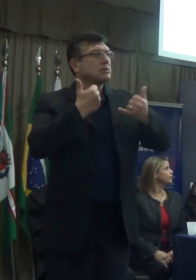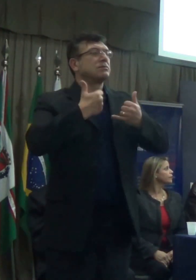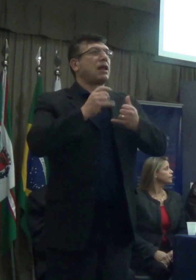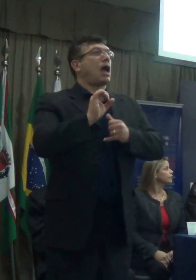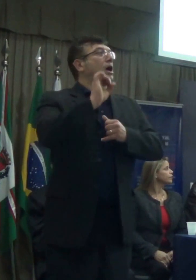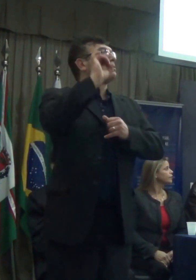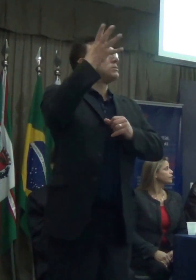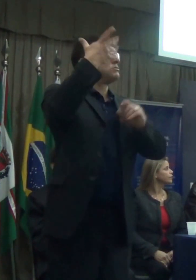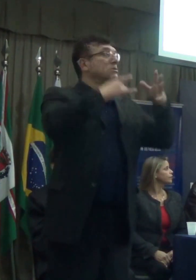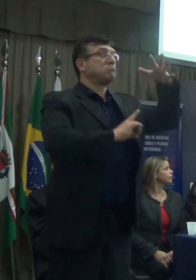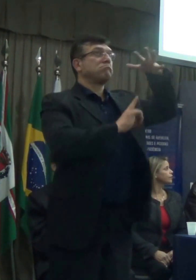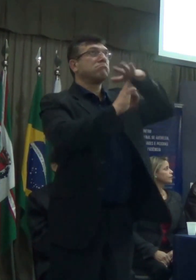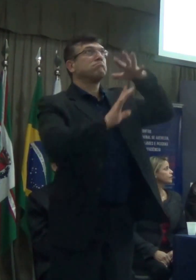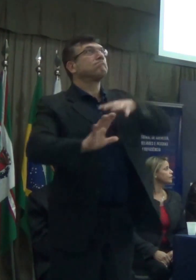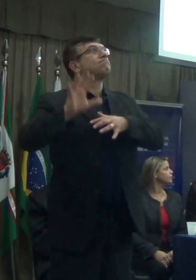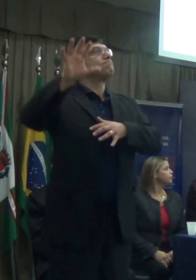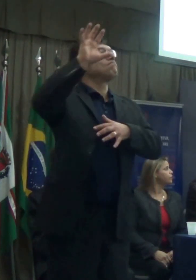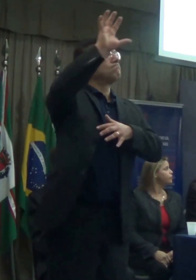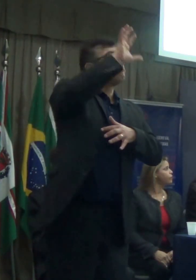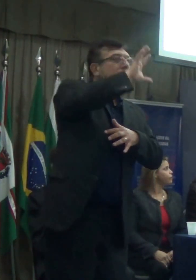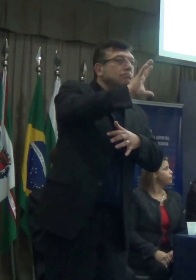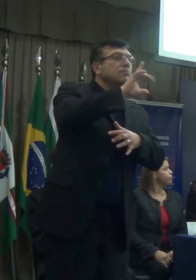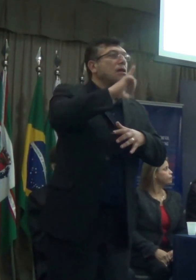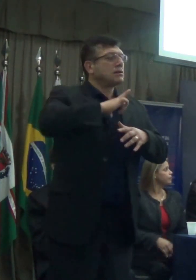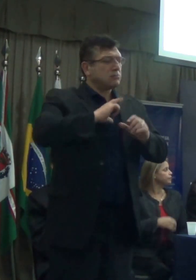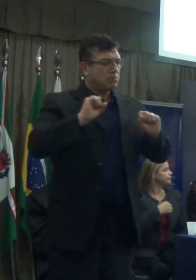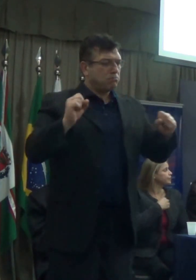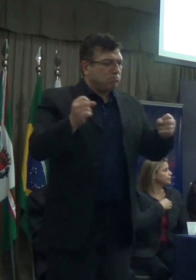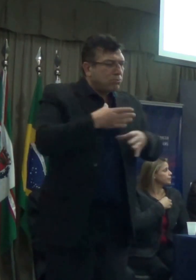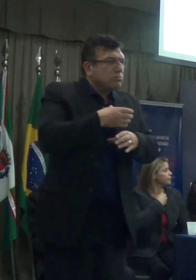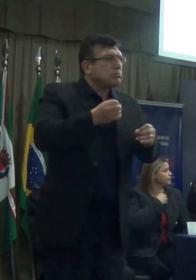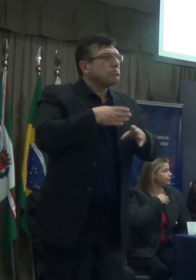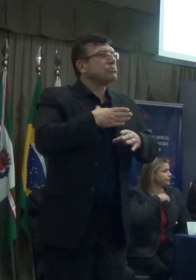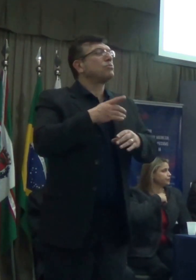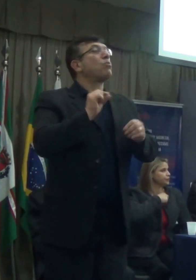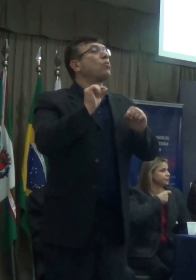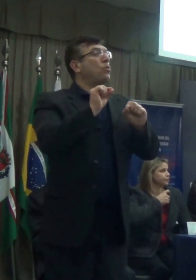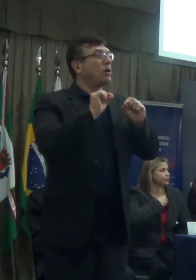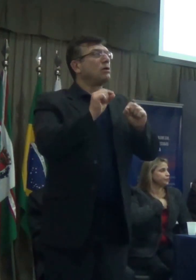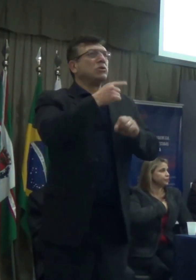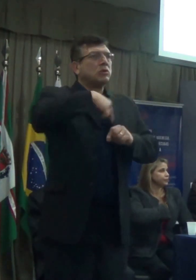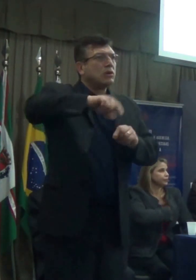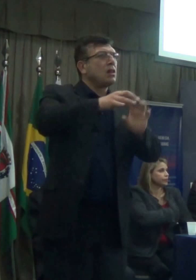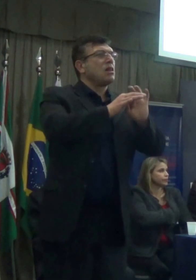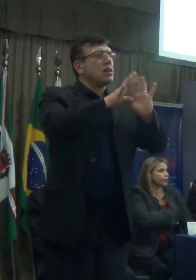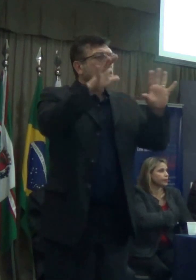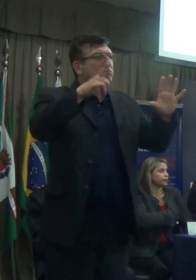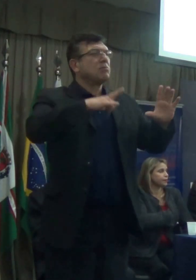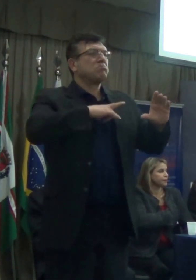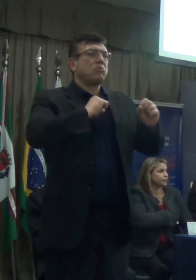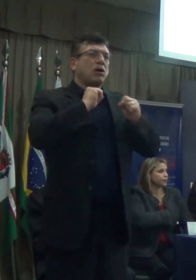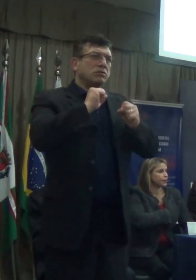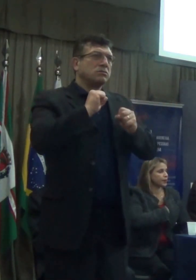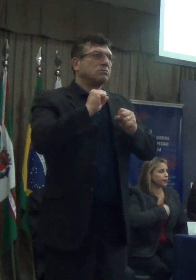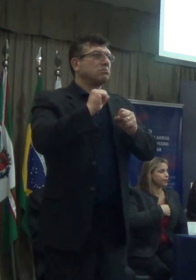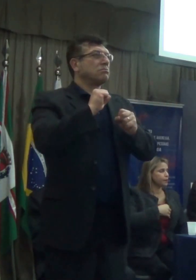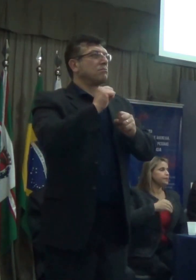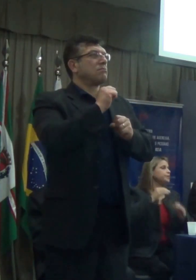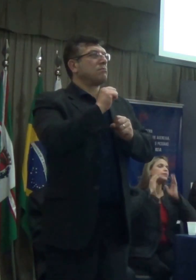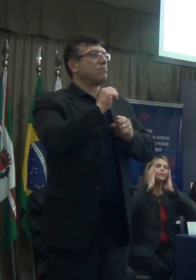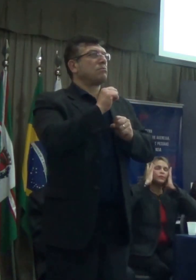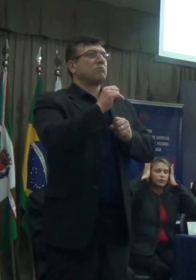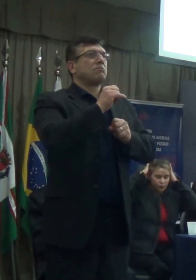que acontece dentro do estado e sempre está disponível para que vocês possam enviar para nós né